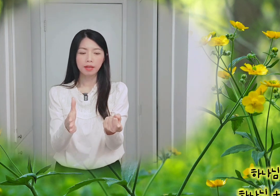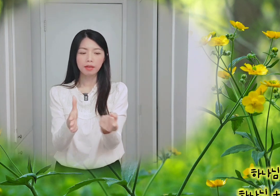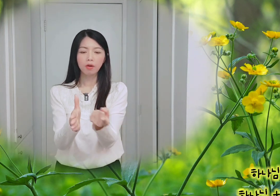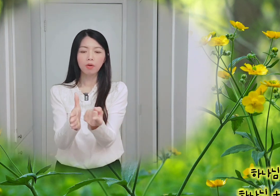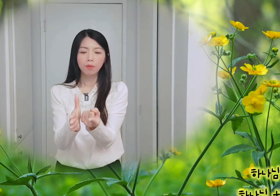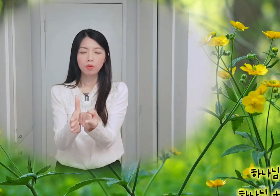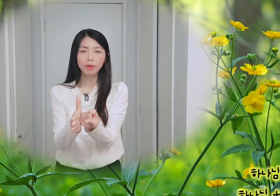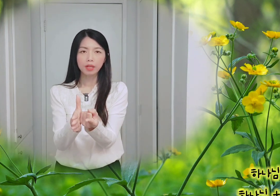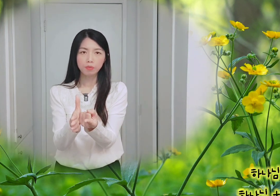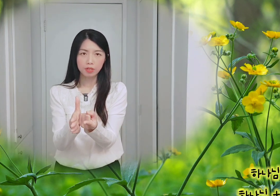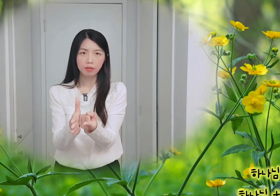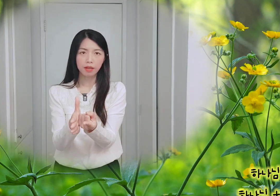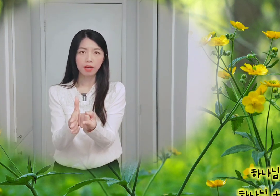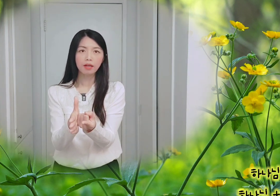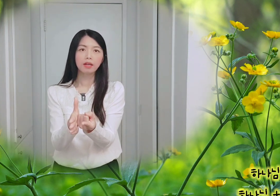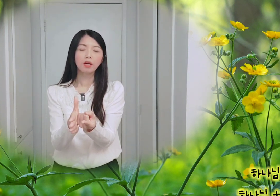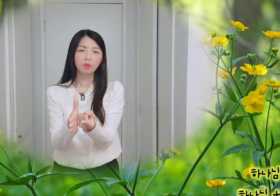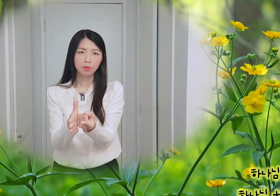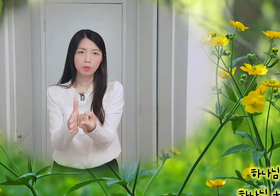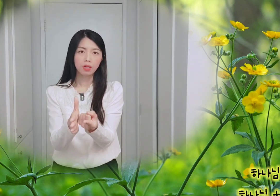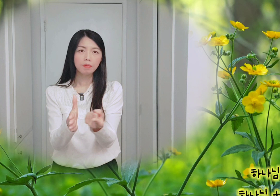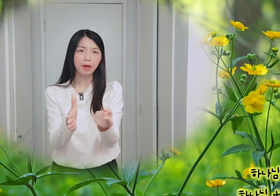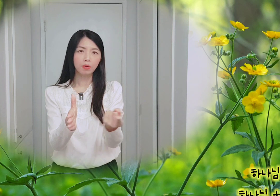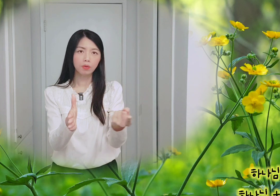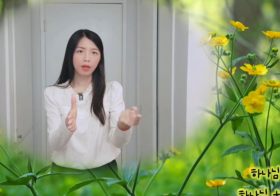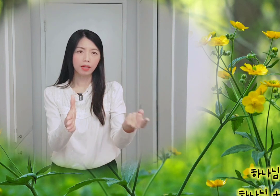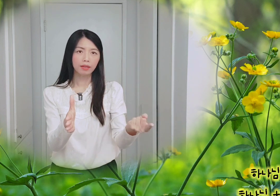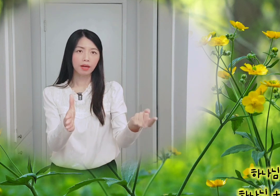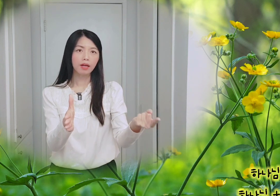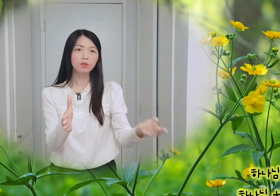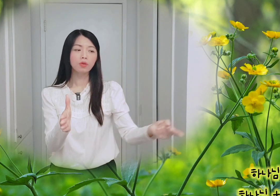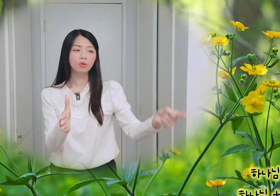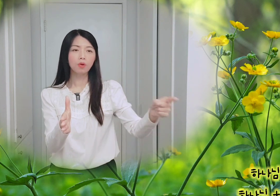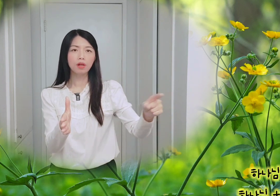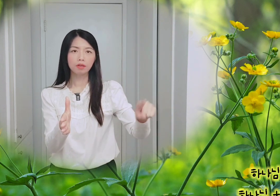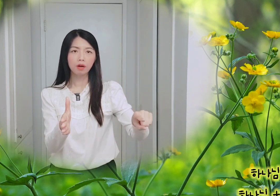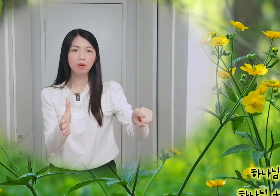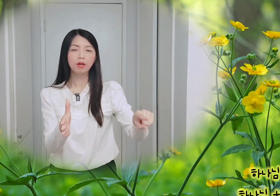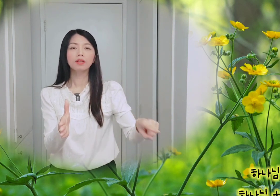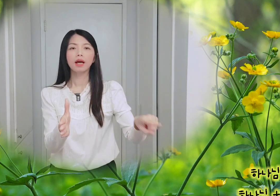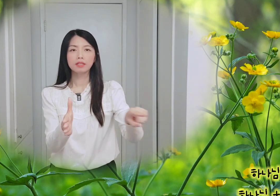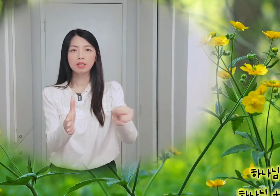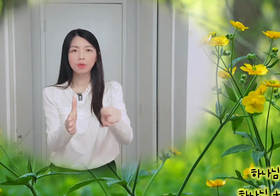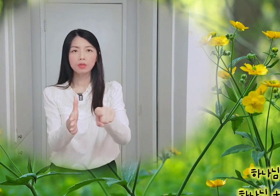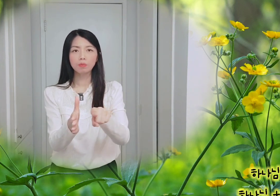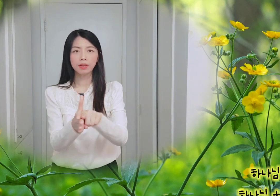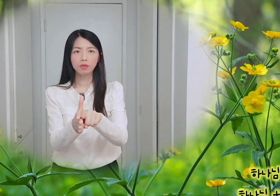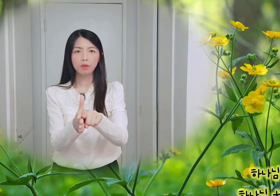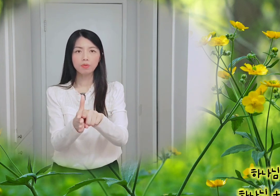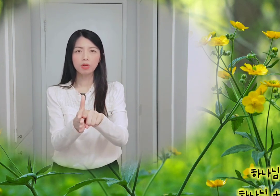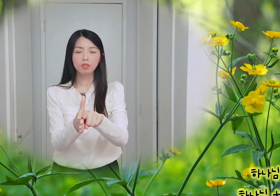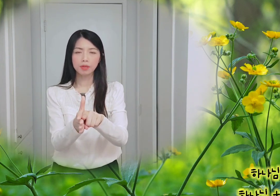이 상태에서 왼손바닥에 붙이셨다가 오른손을 밖으로 나갔다가 손을 돌려서 다시